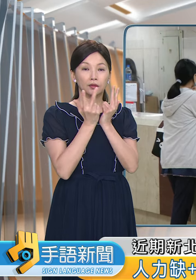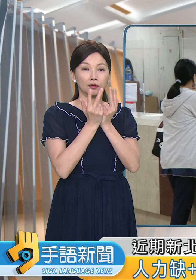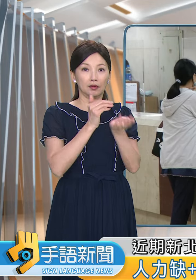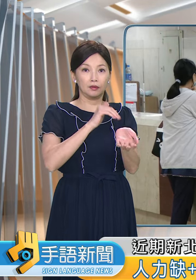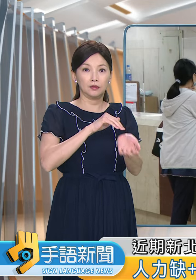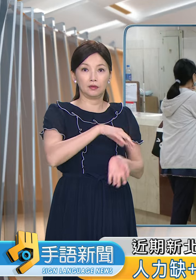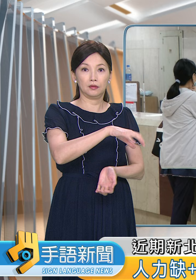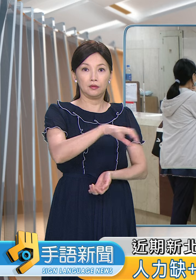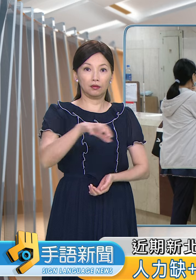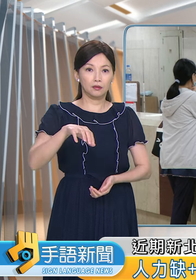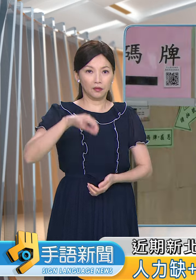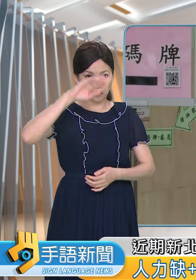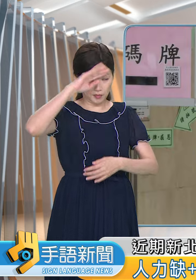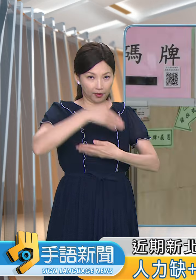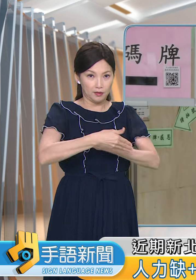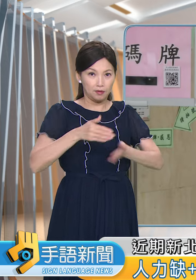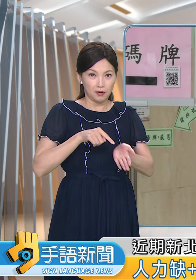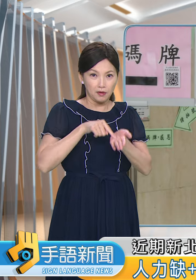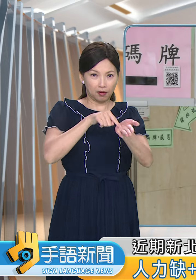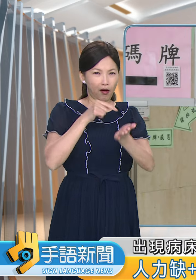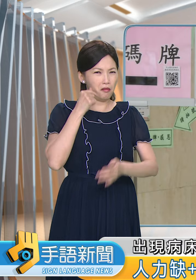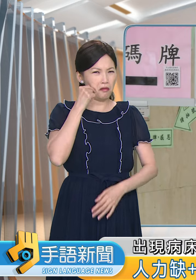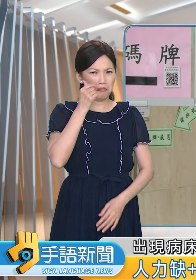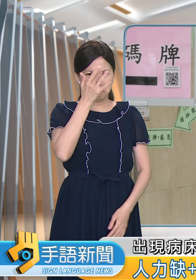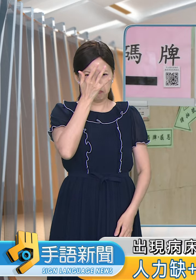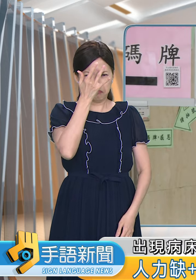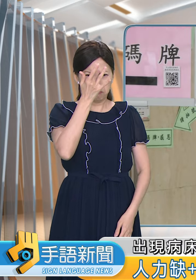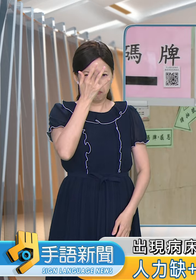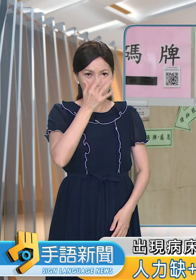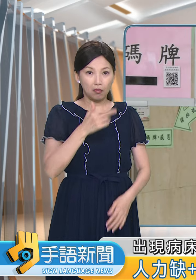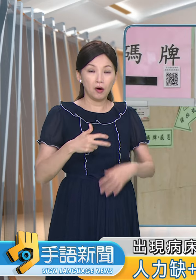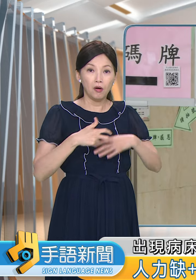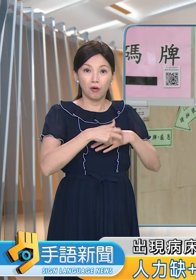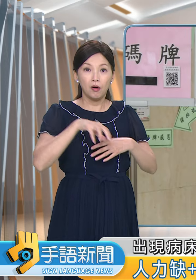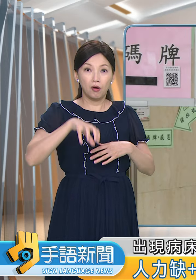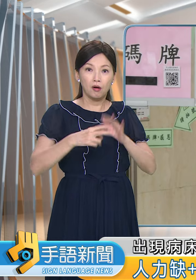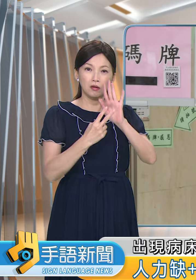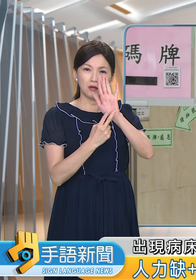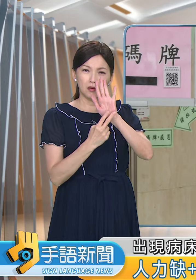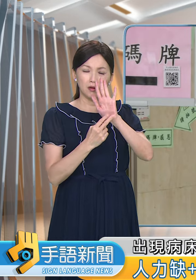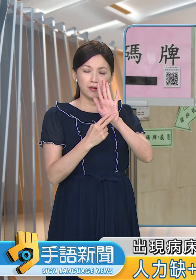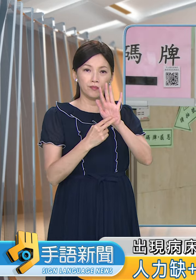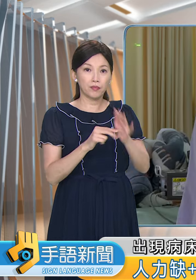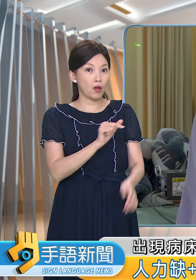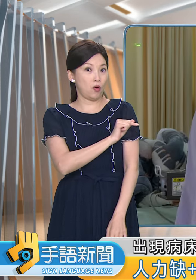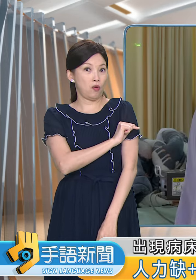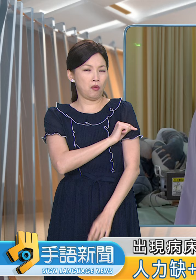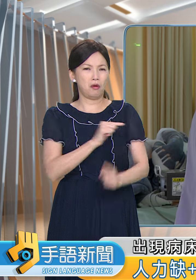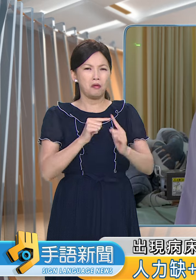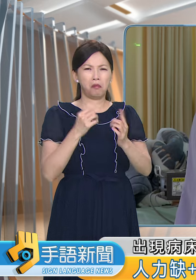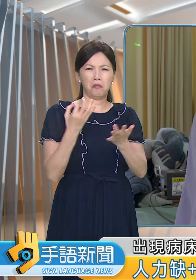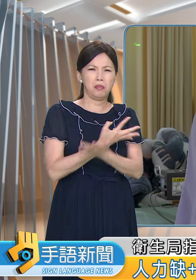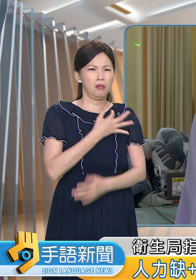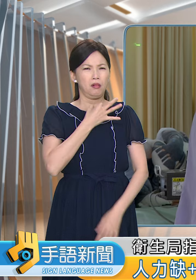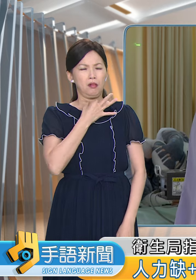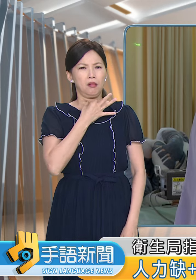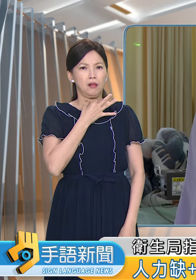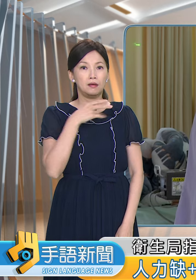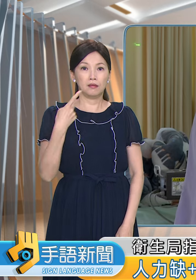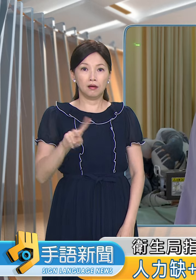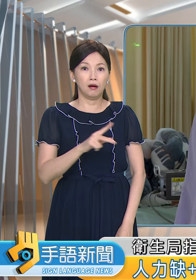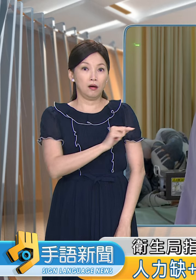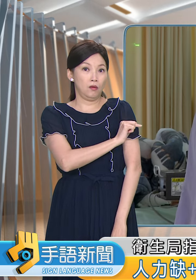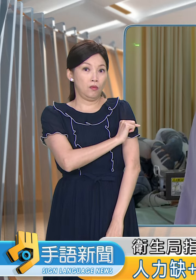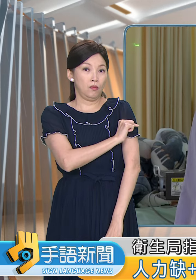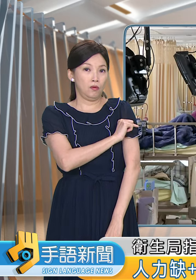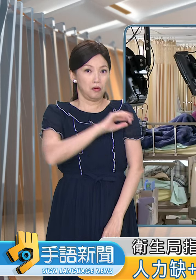近期新北市的各大医院出现病床一床难求的现象，卫生局指出，